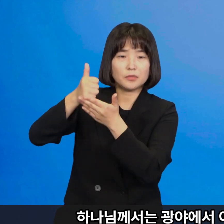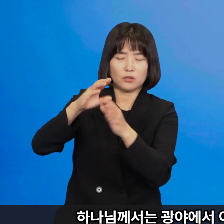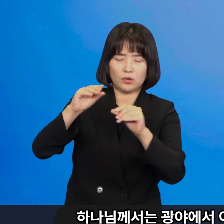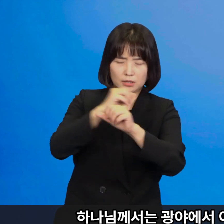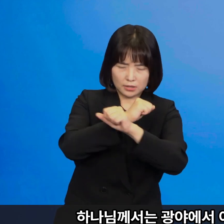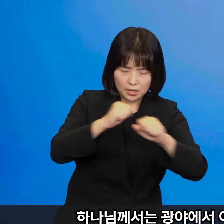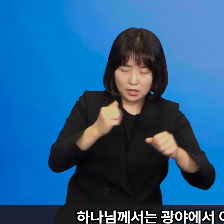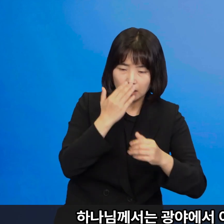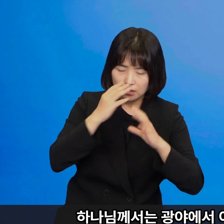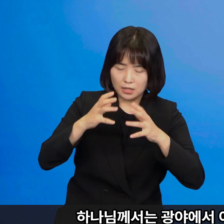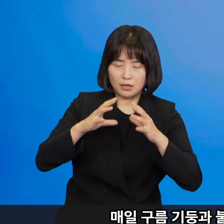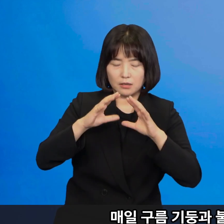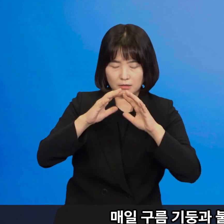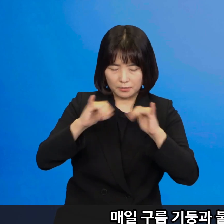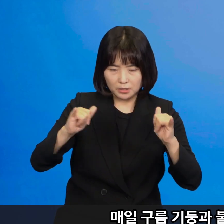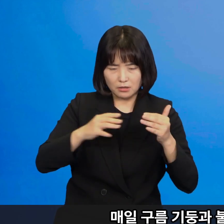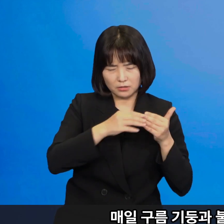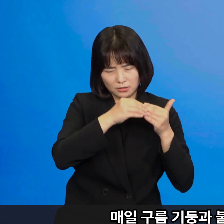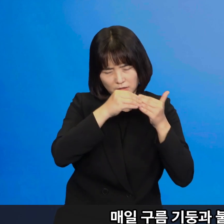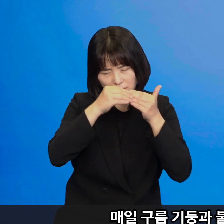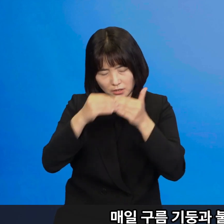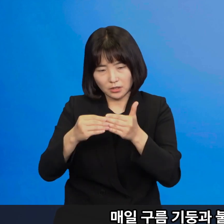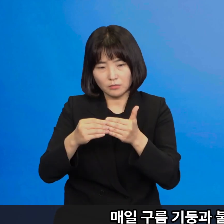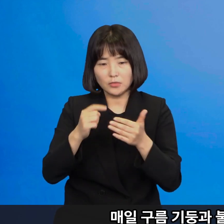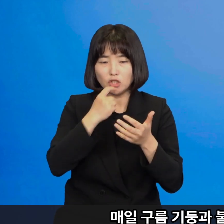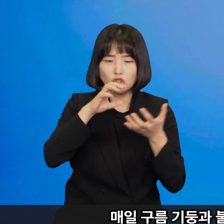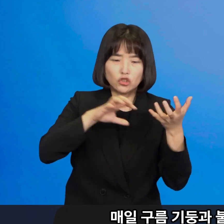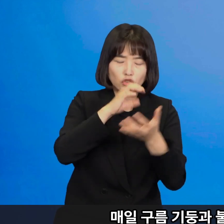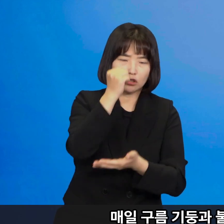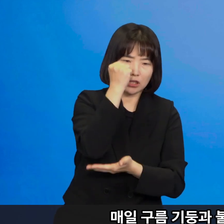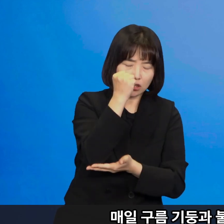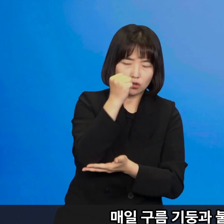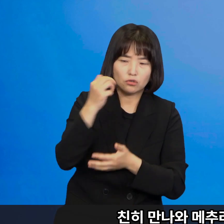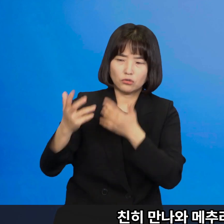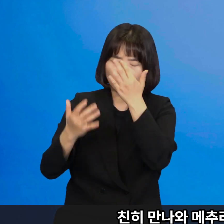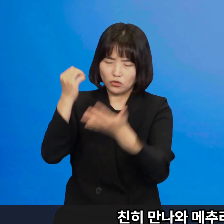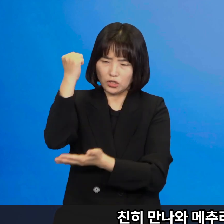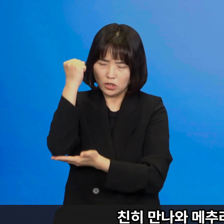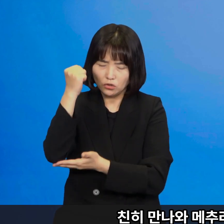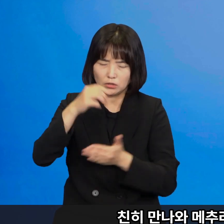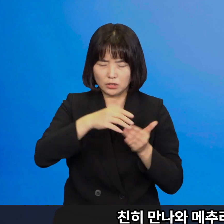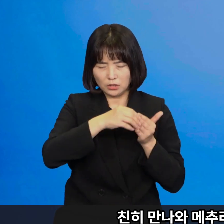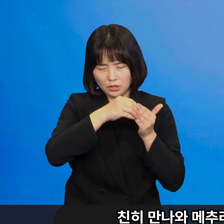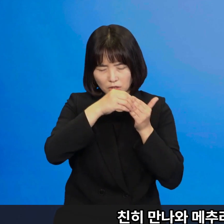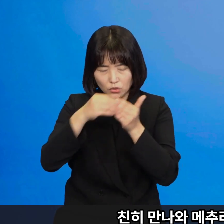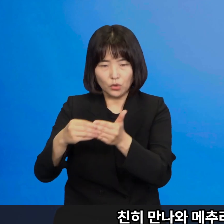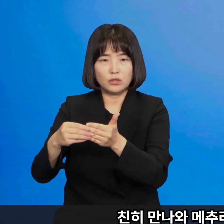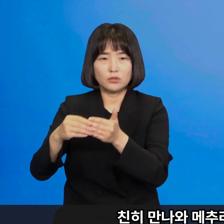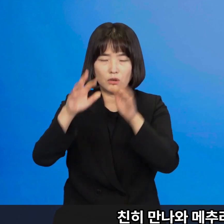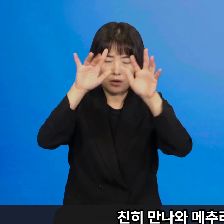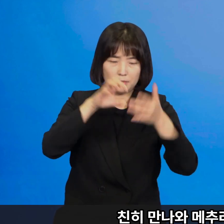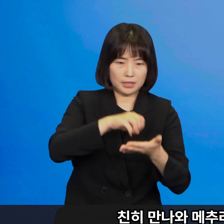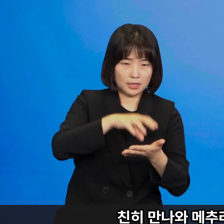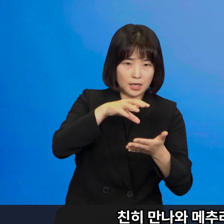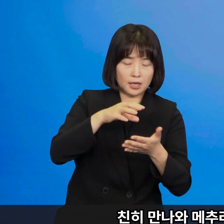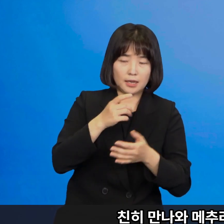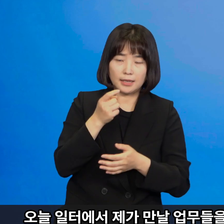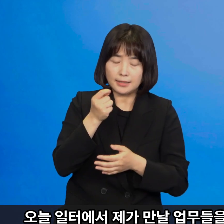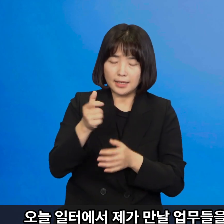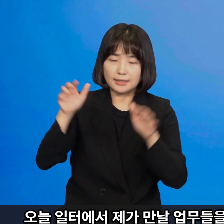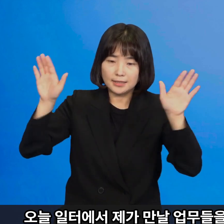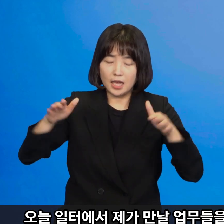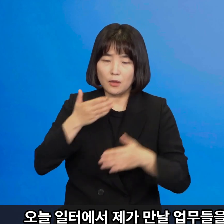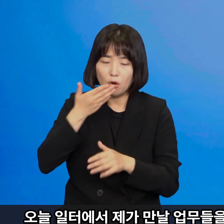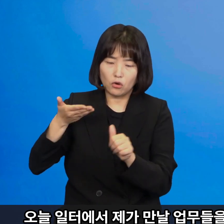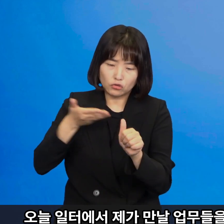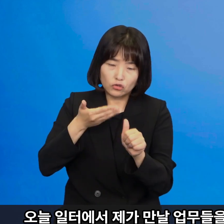이스라엘 백성들을 이끄시며 매일 구름 기둥과 불 기둥으로 인도하시고 친히 만나와 메추라기로 먹이신 것처럼